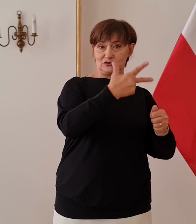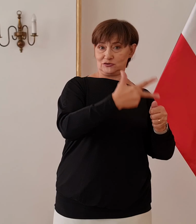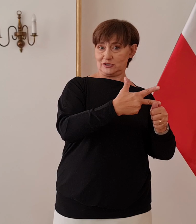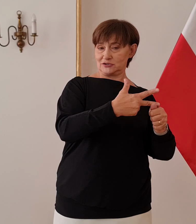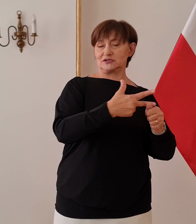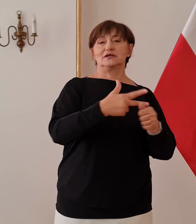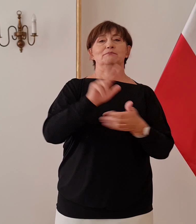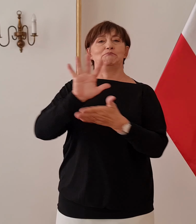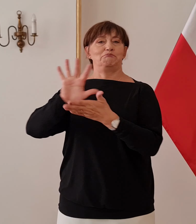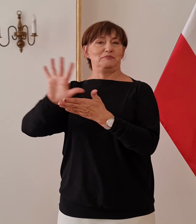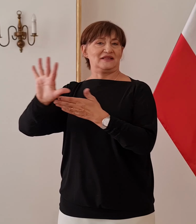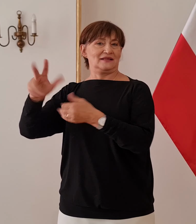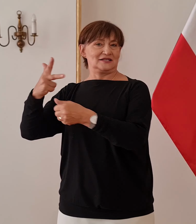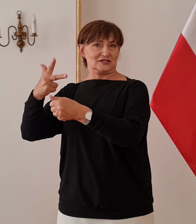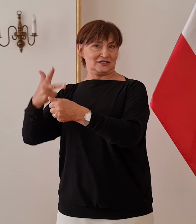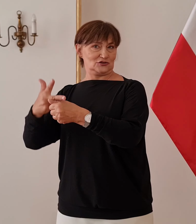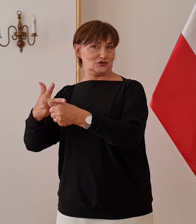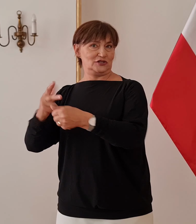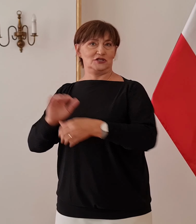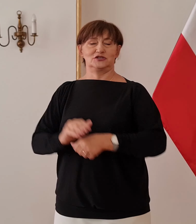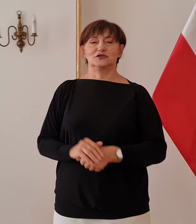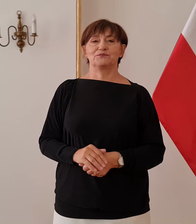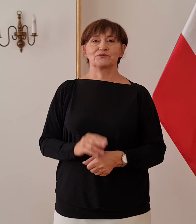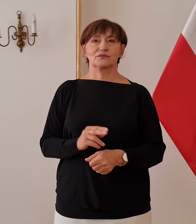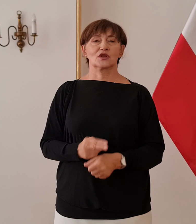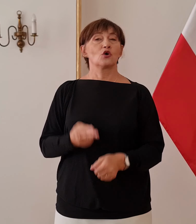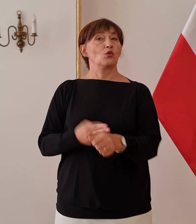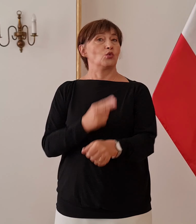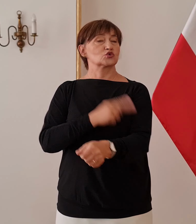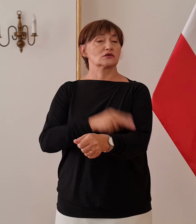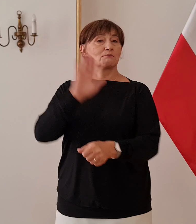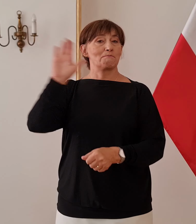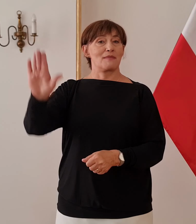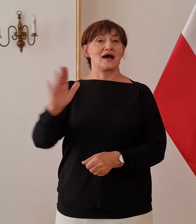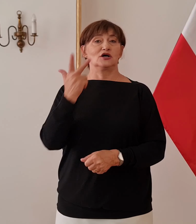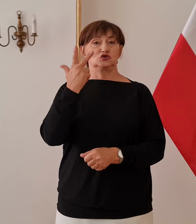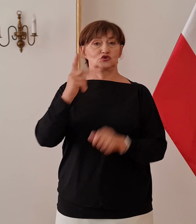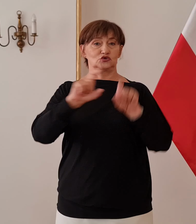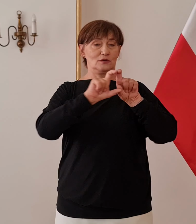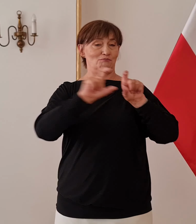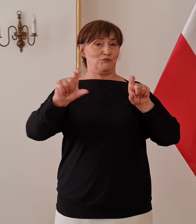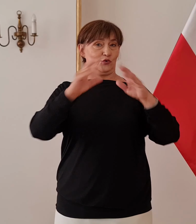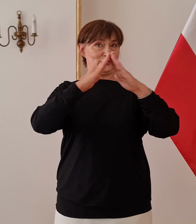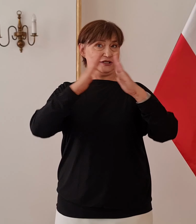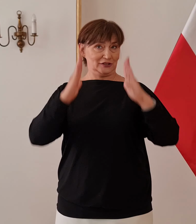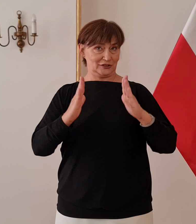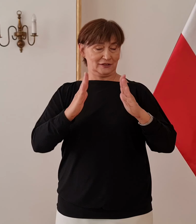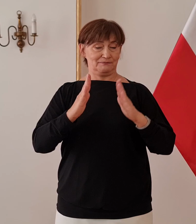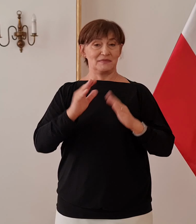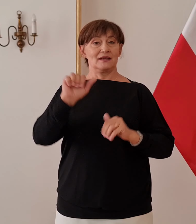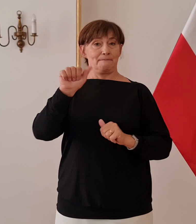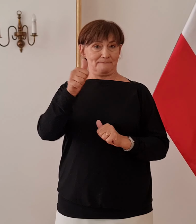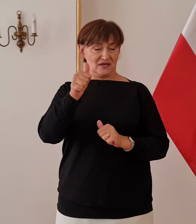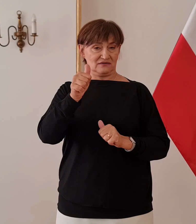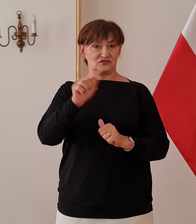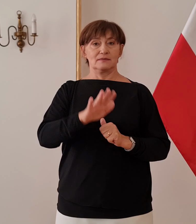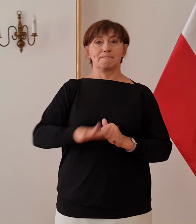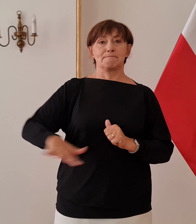do 15.30. Mieści się w trzech budynkach, na